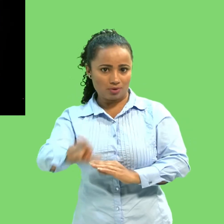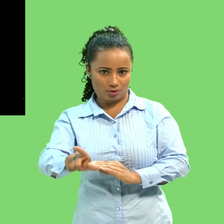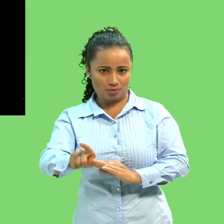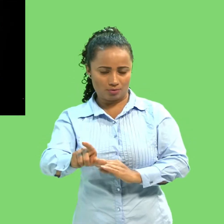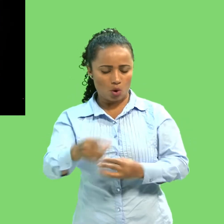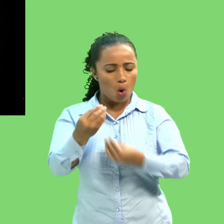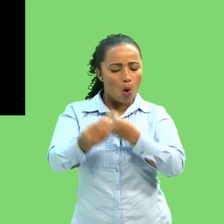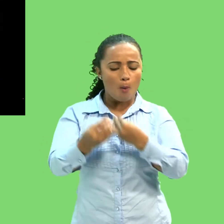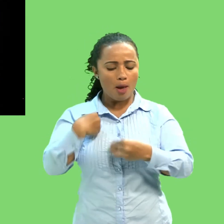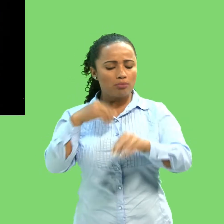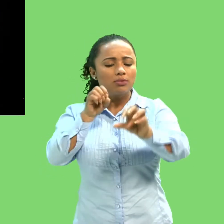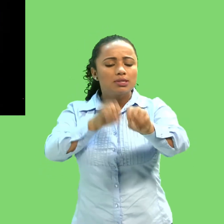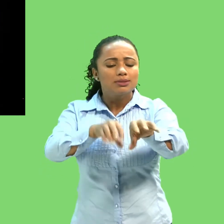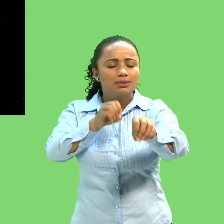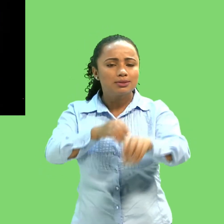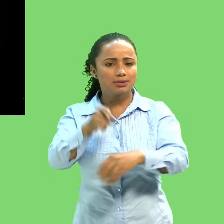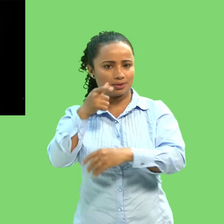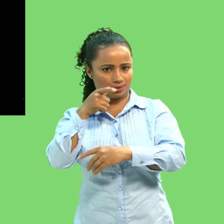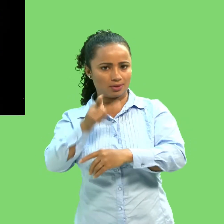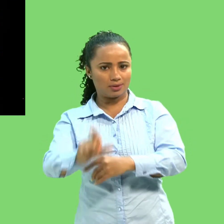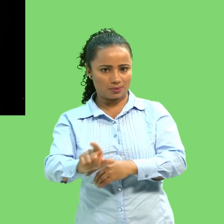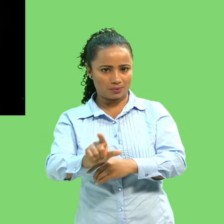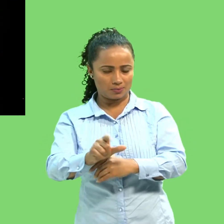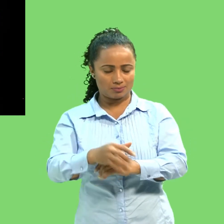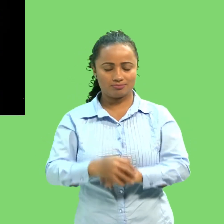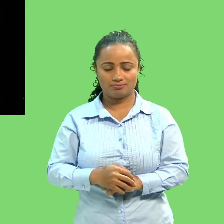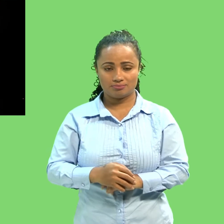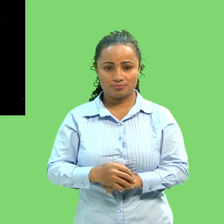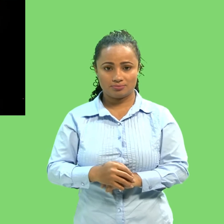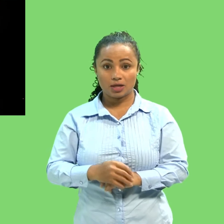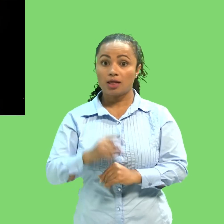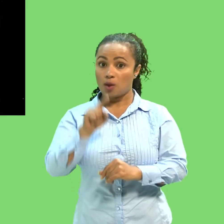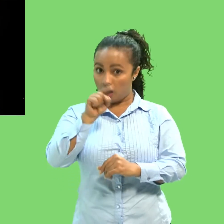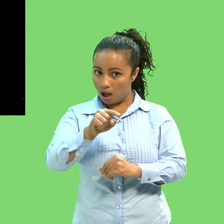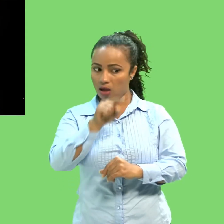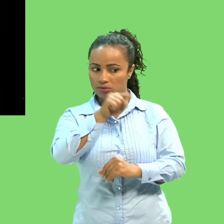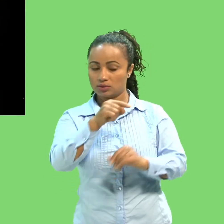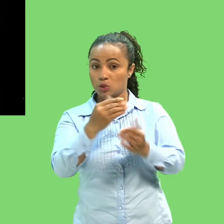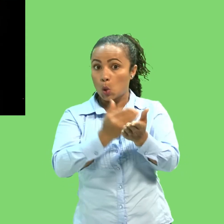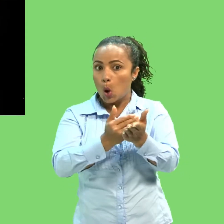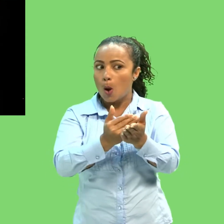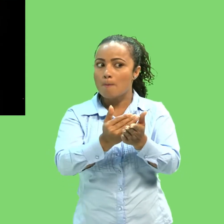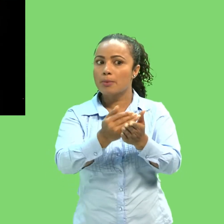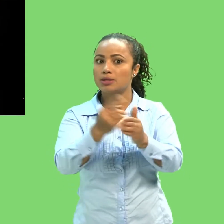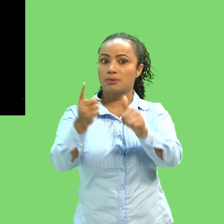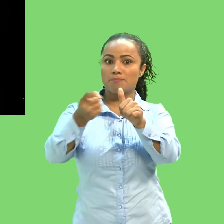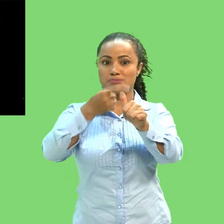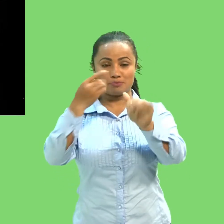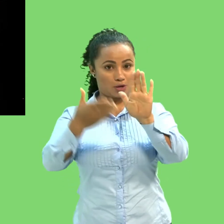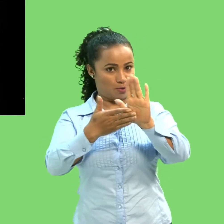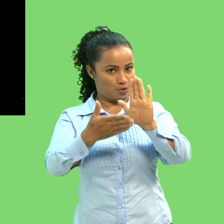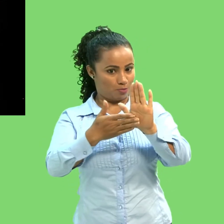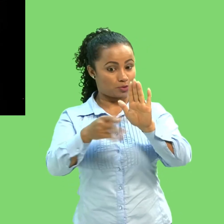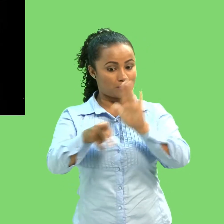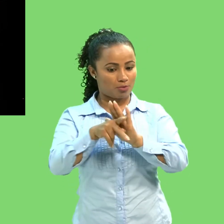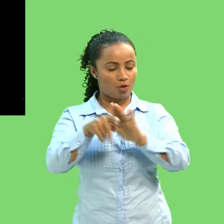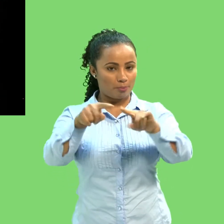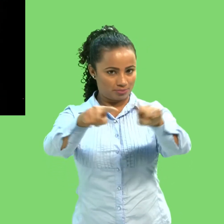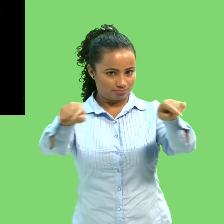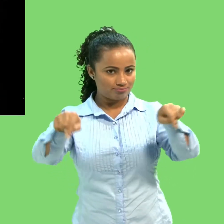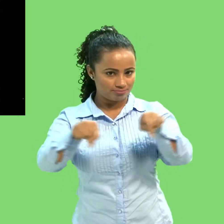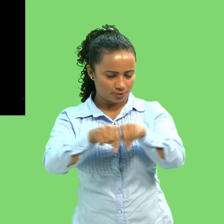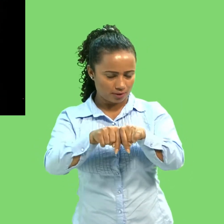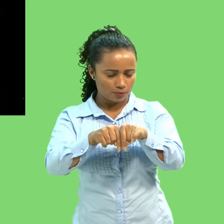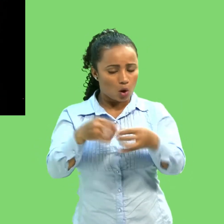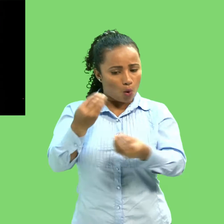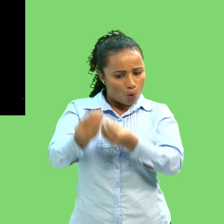no ensino. Então, inicialmente, nós temos a proposta da linguística ligada à sala de aula. Como